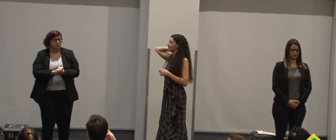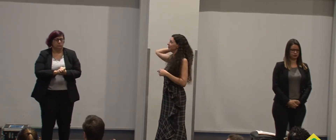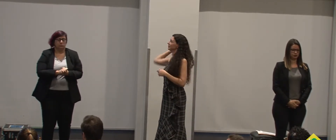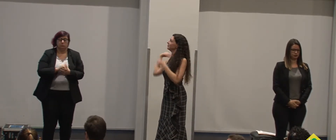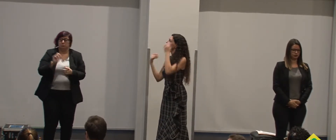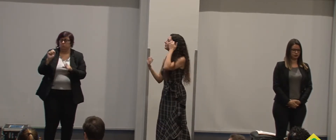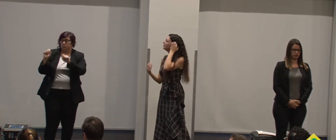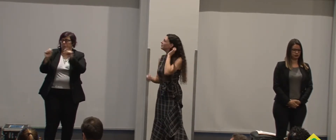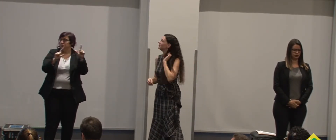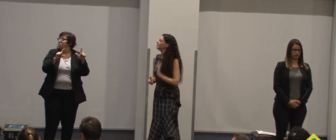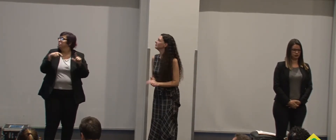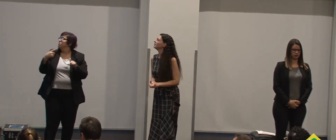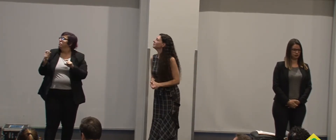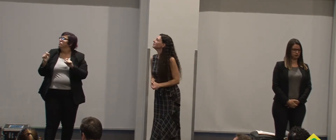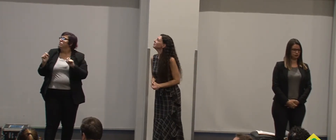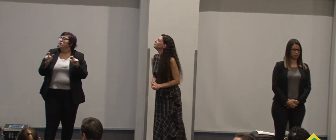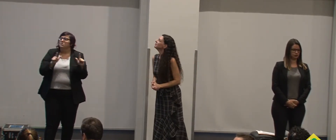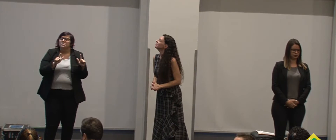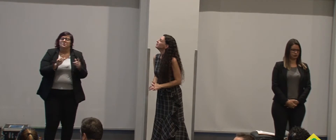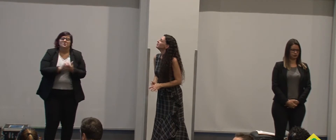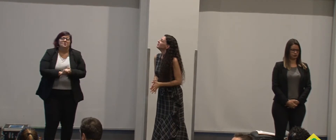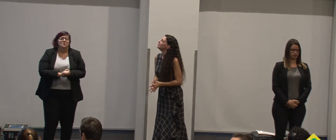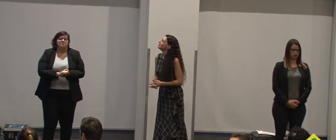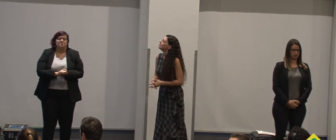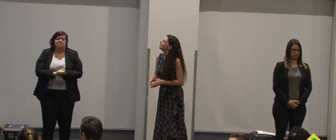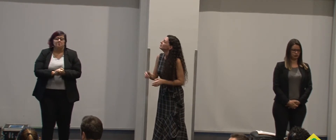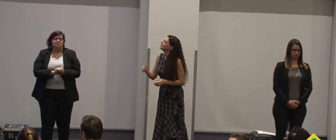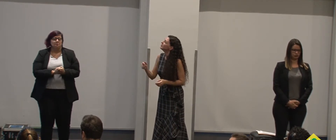Pode passar o próximo slide, por favor?